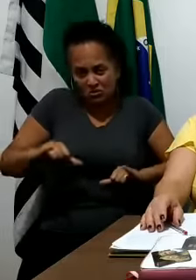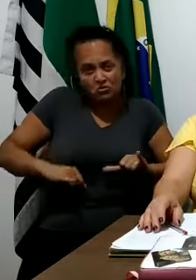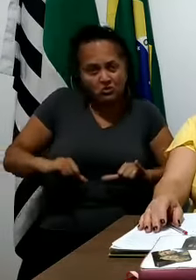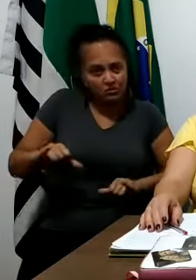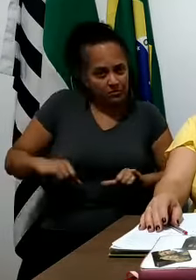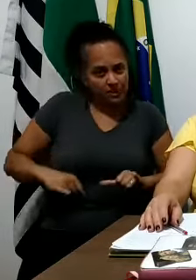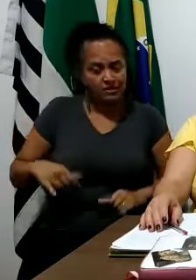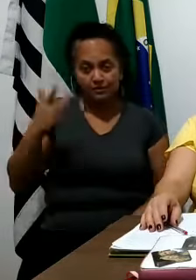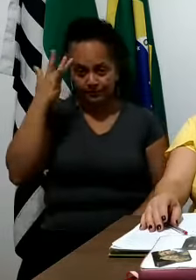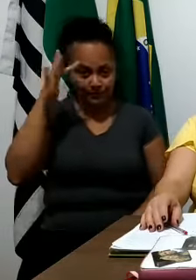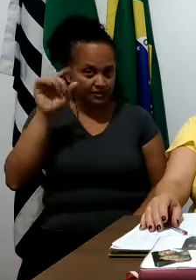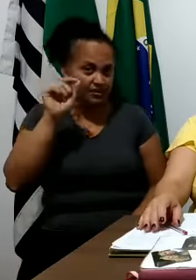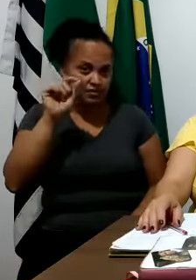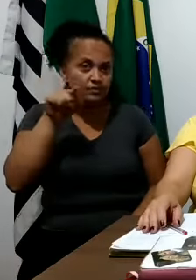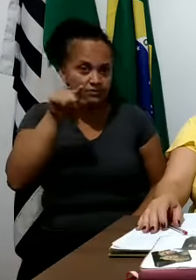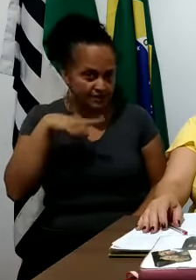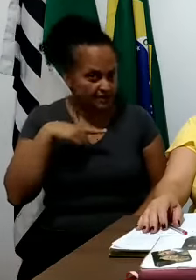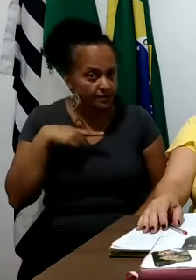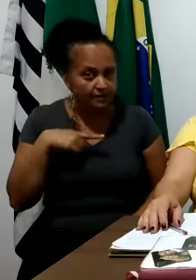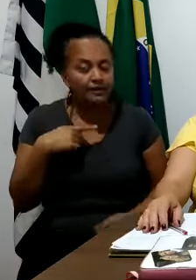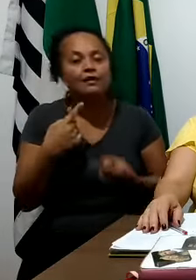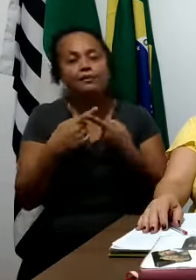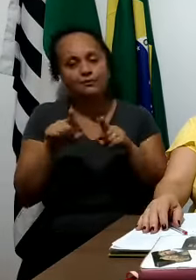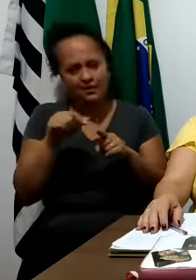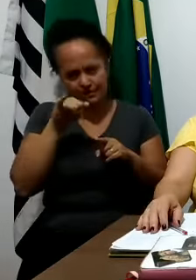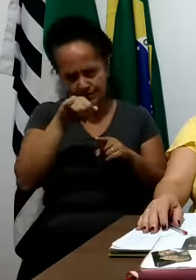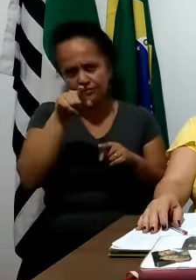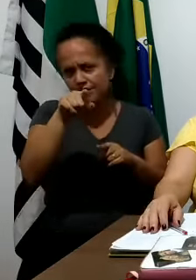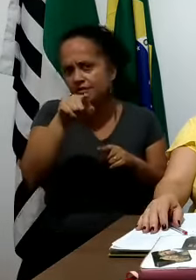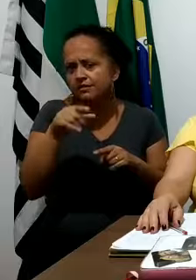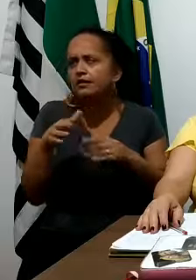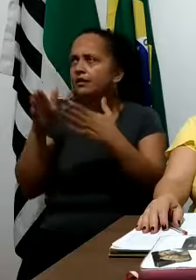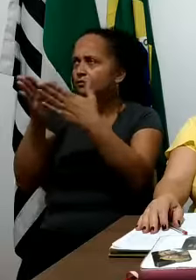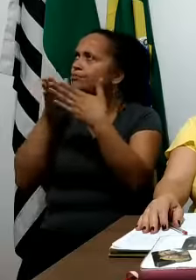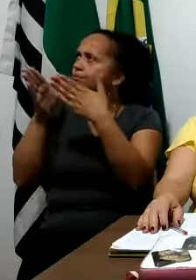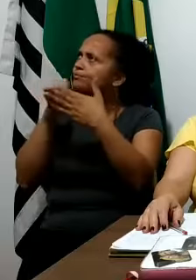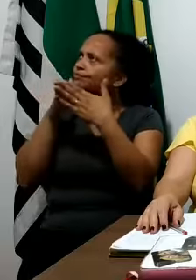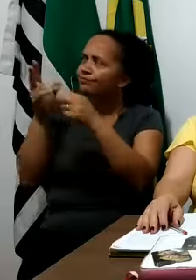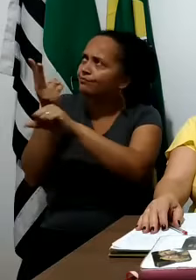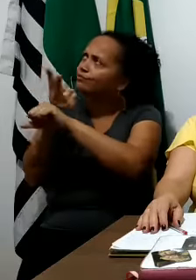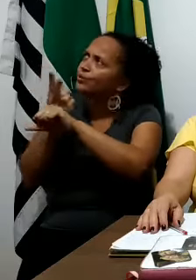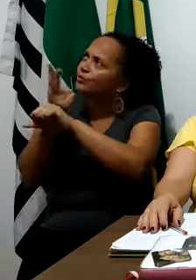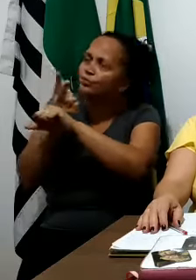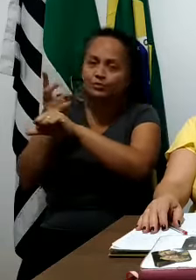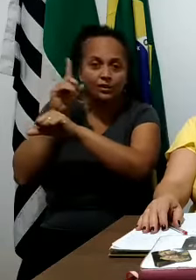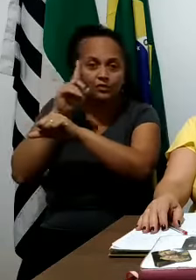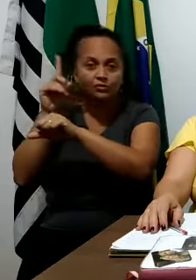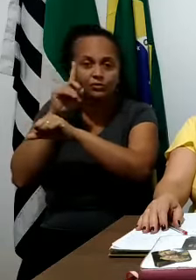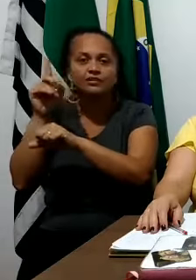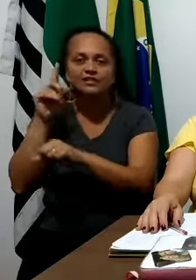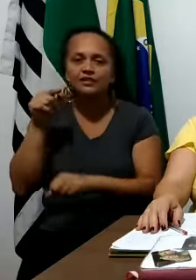tendo essa transferência em Deus, né, buscando do Senhor, você vai